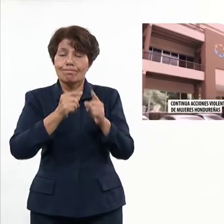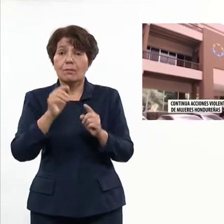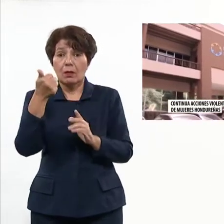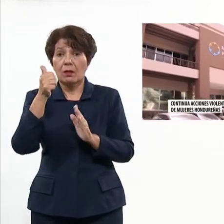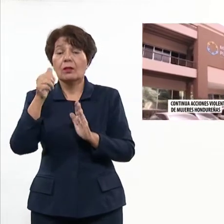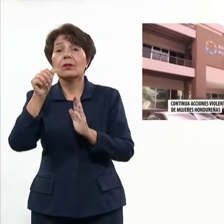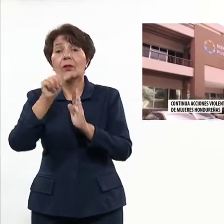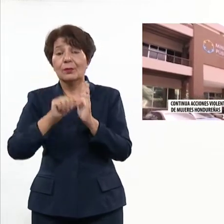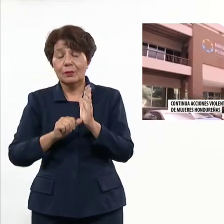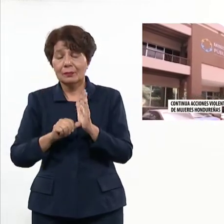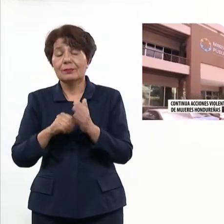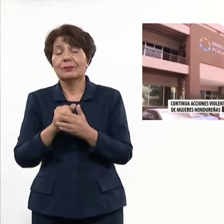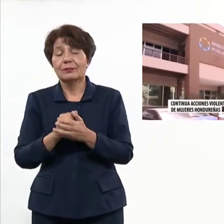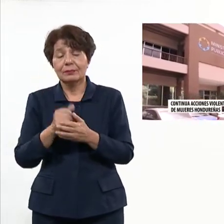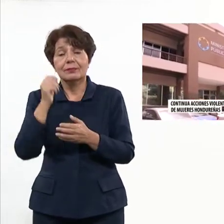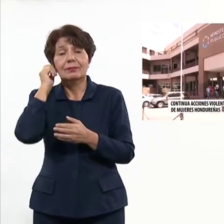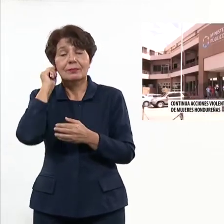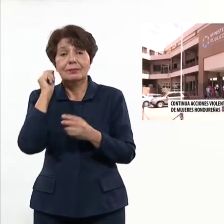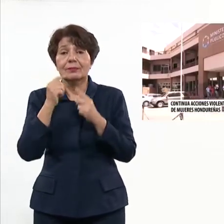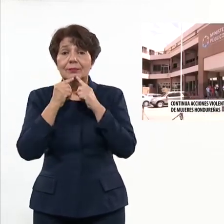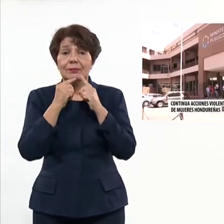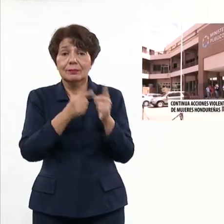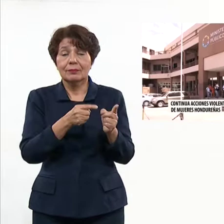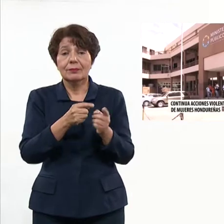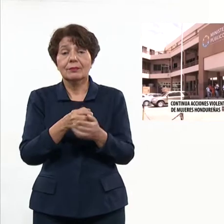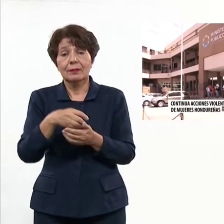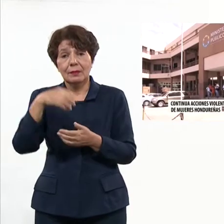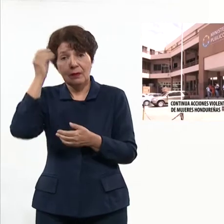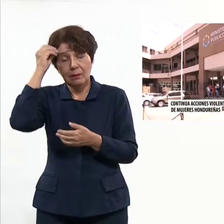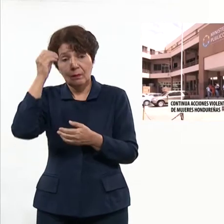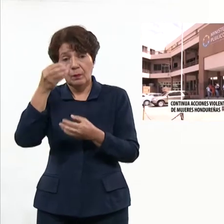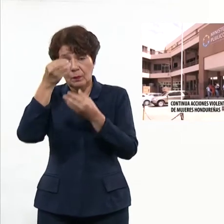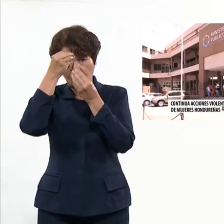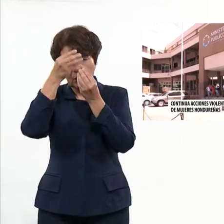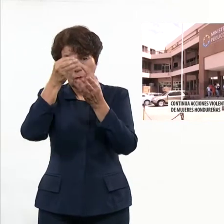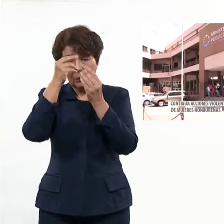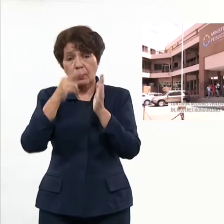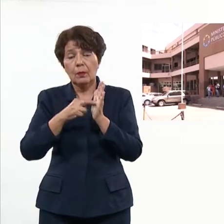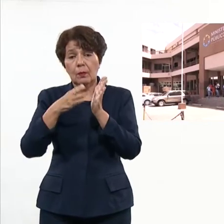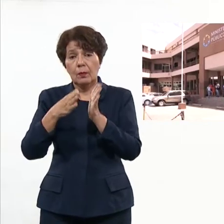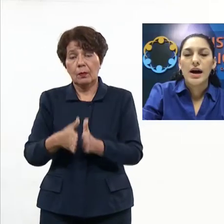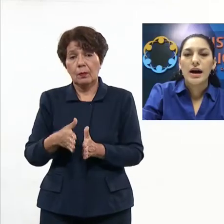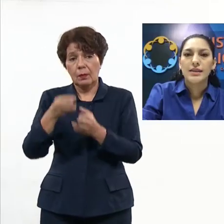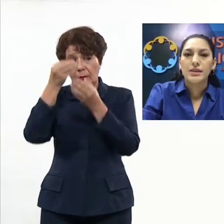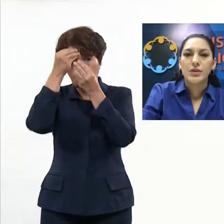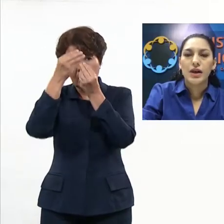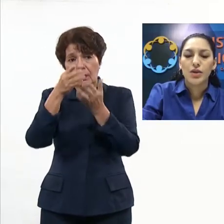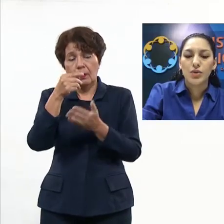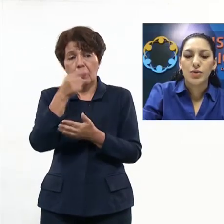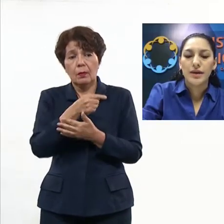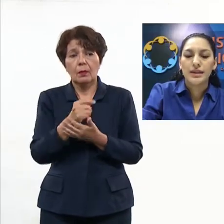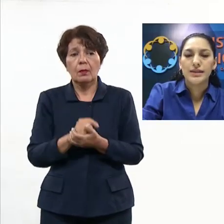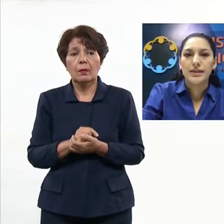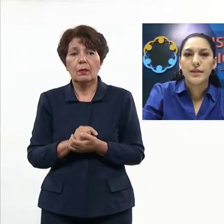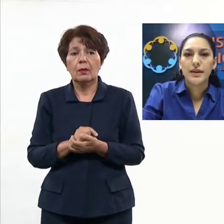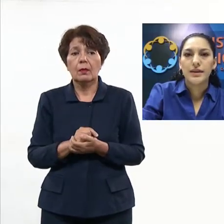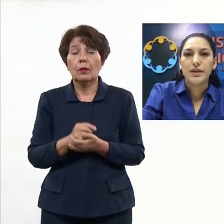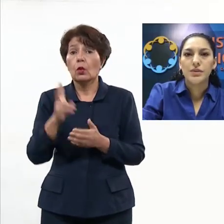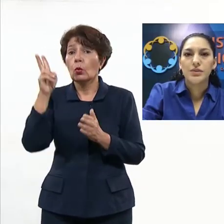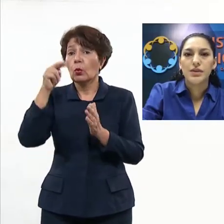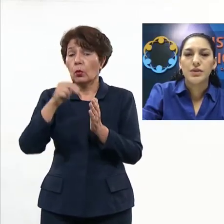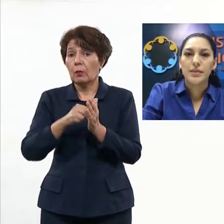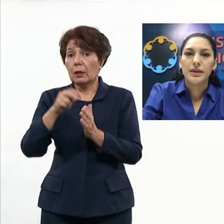meses que avanzan del presente año así lo manifiesta y utiliza gómez portavoz de la institución ha recepcionado 2 mientras